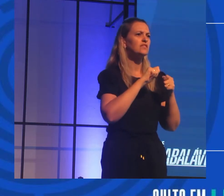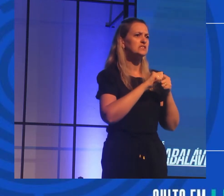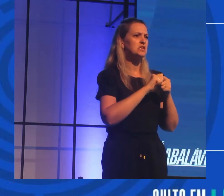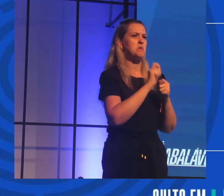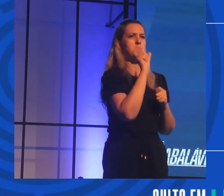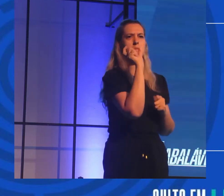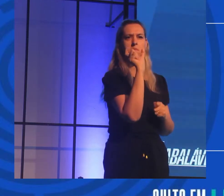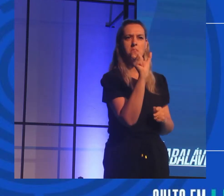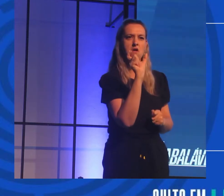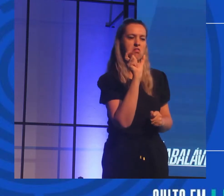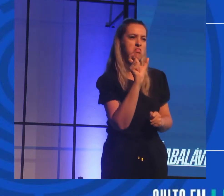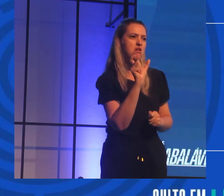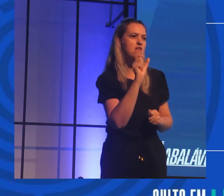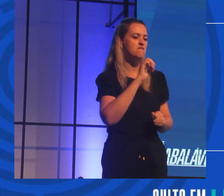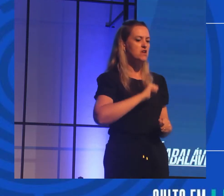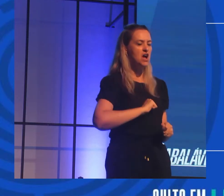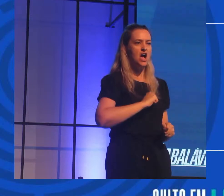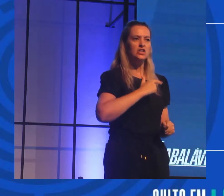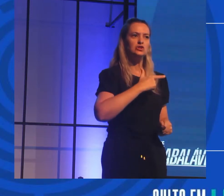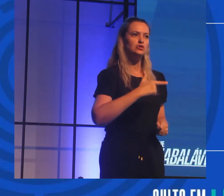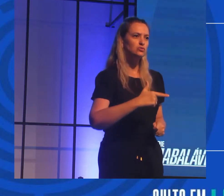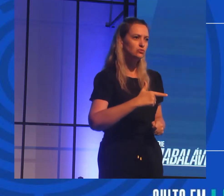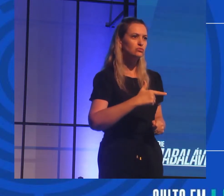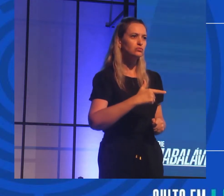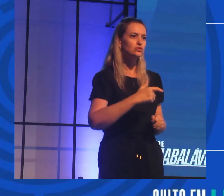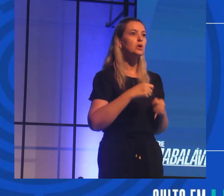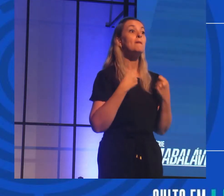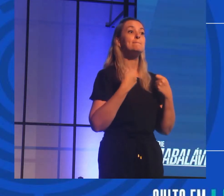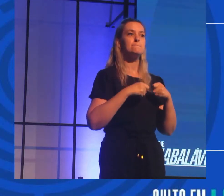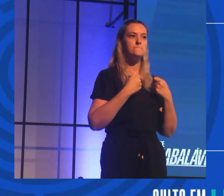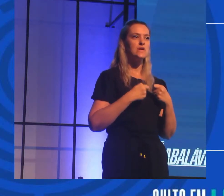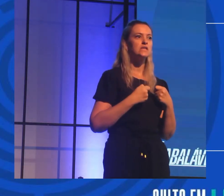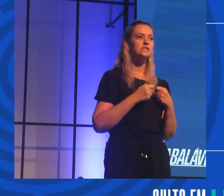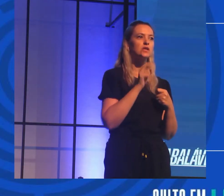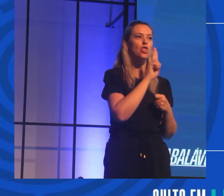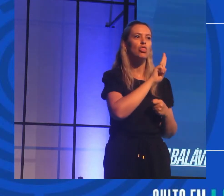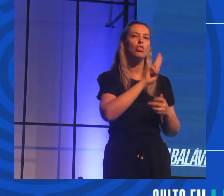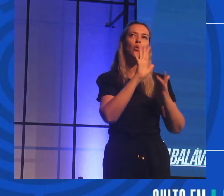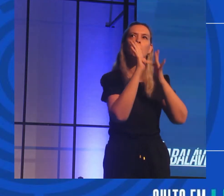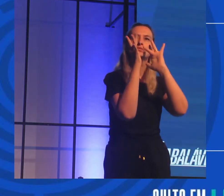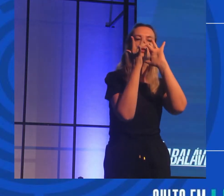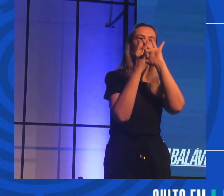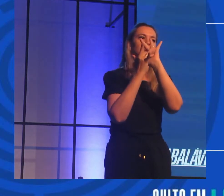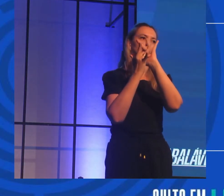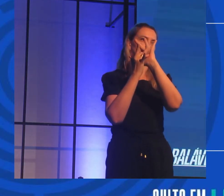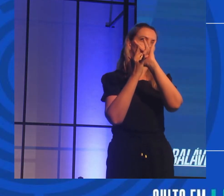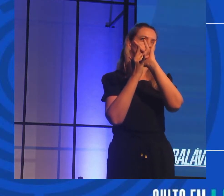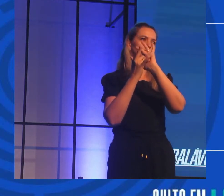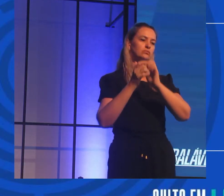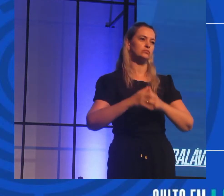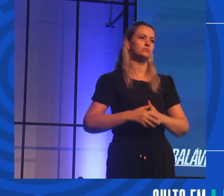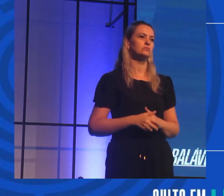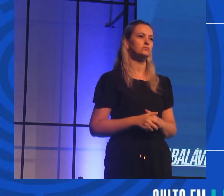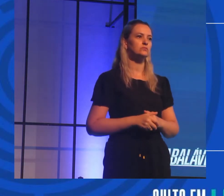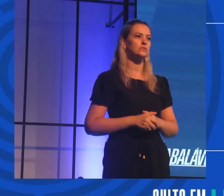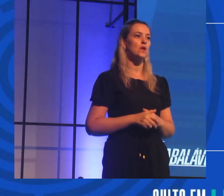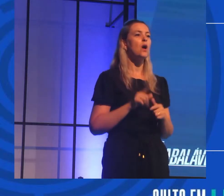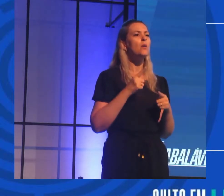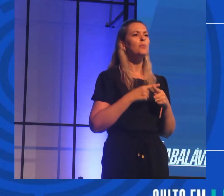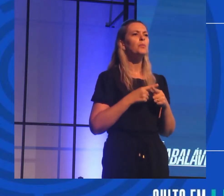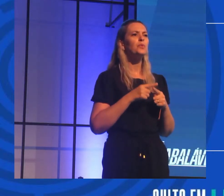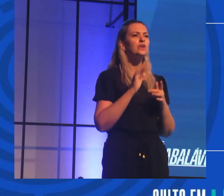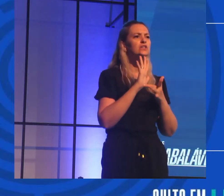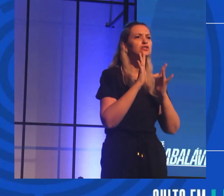palavra, seja em ação, façam em nome do Senhor Jesus. Por meio dele, para